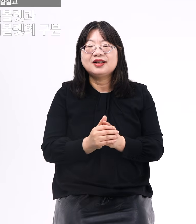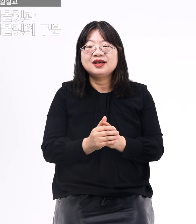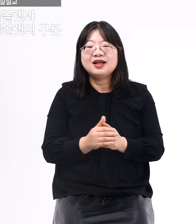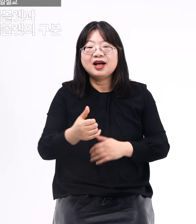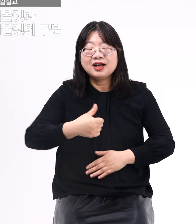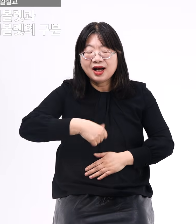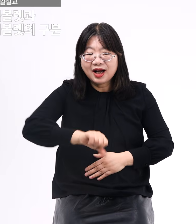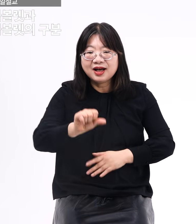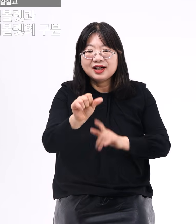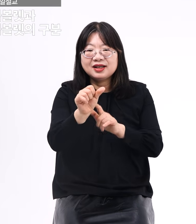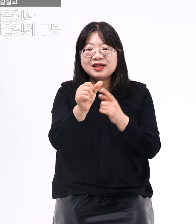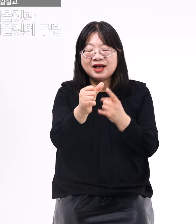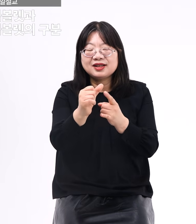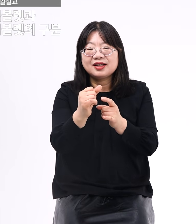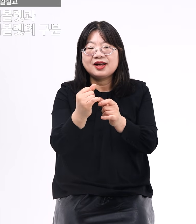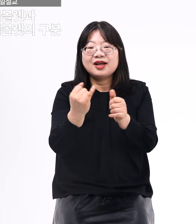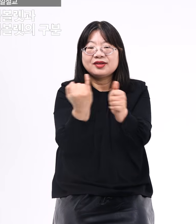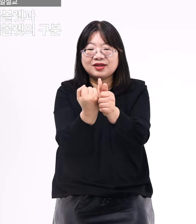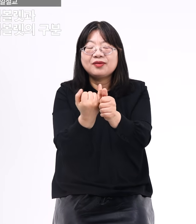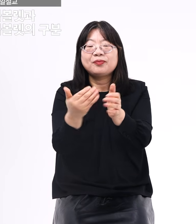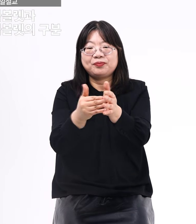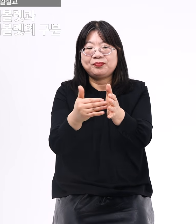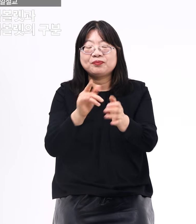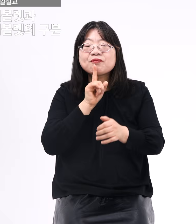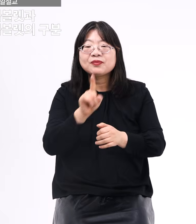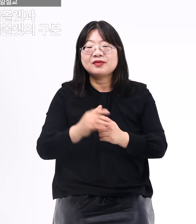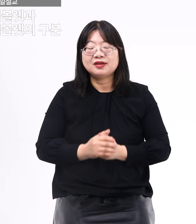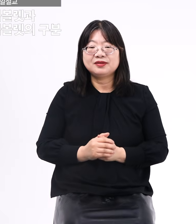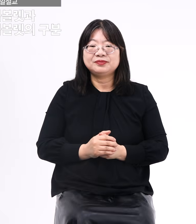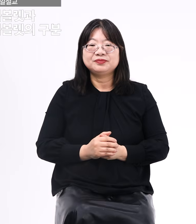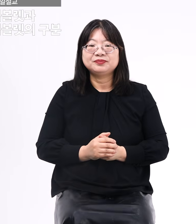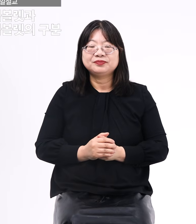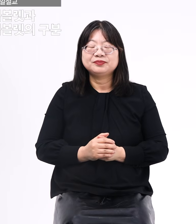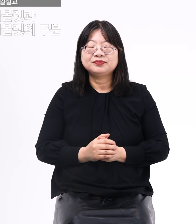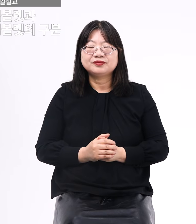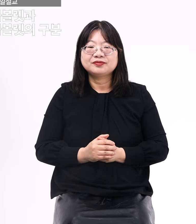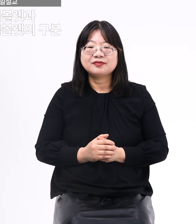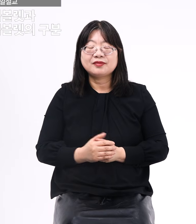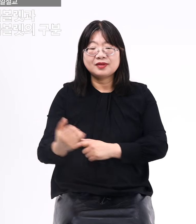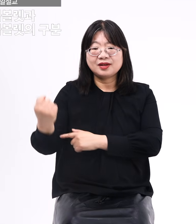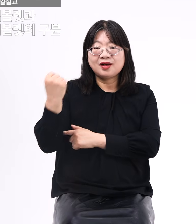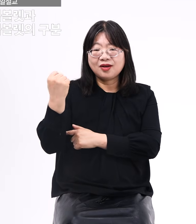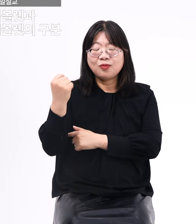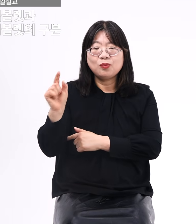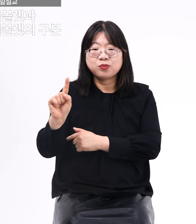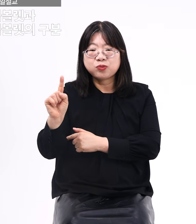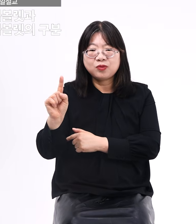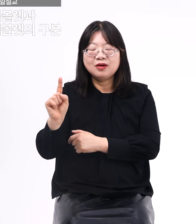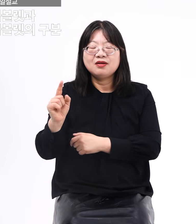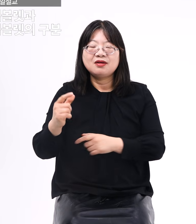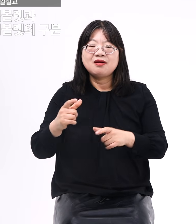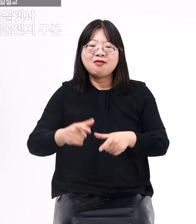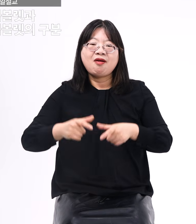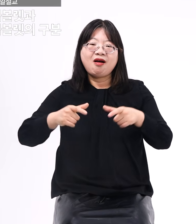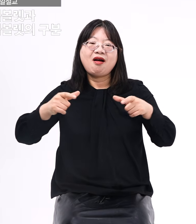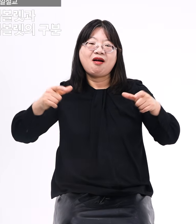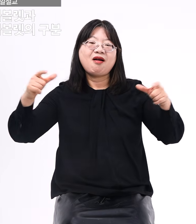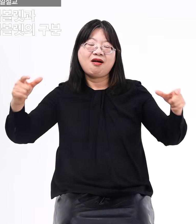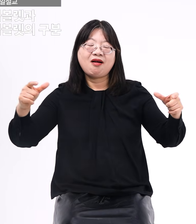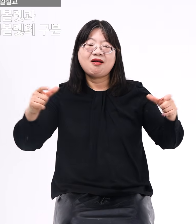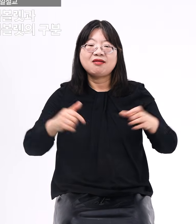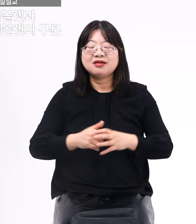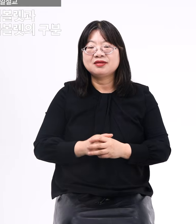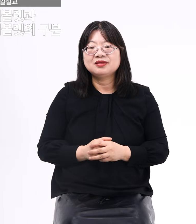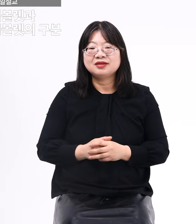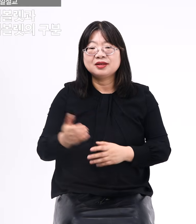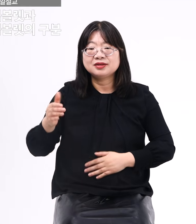시집을 보내고 또 데리고 옵니다. 그러니까 세력은 어마어마하게 넓어졌겠죠. 그런데